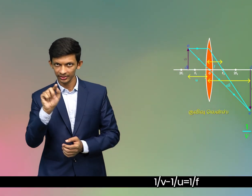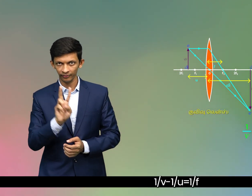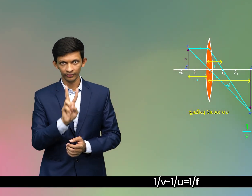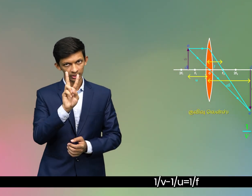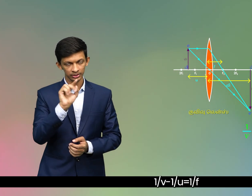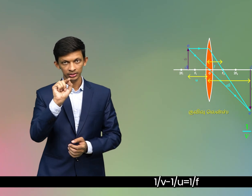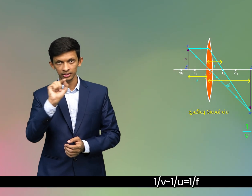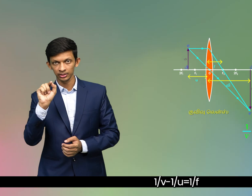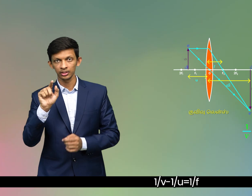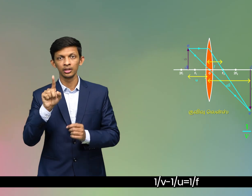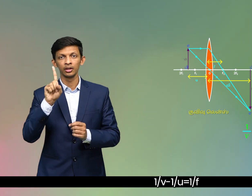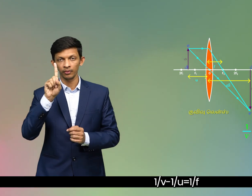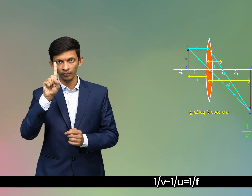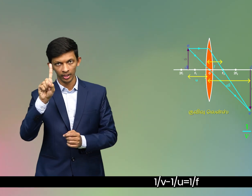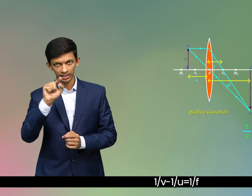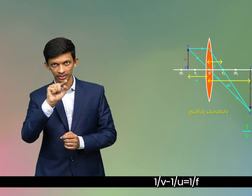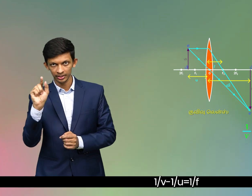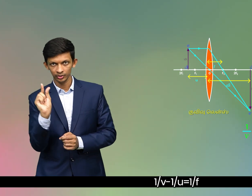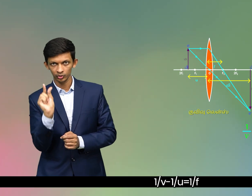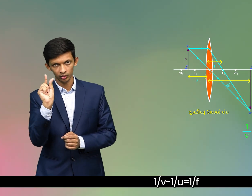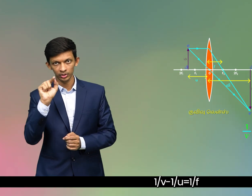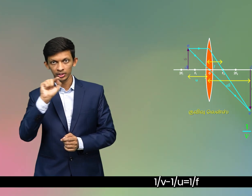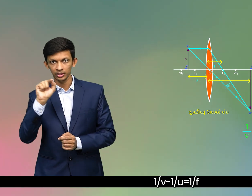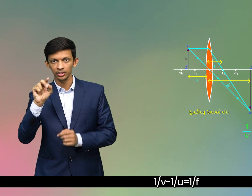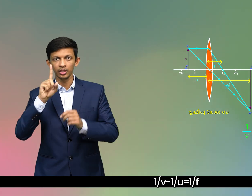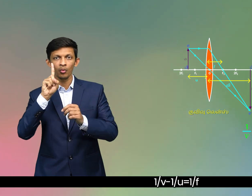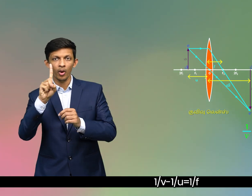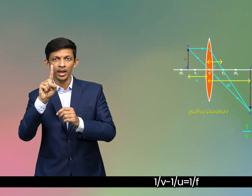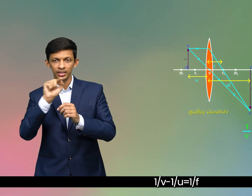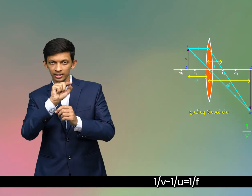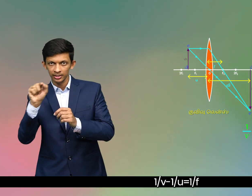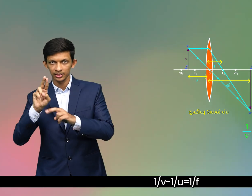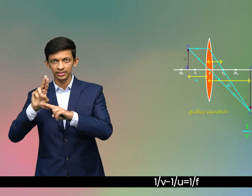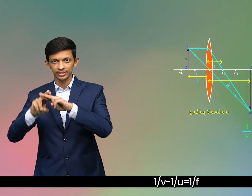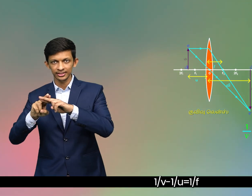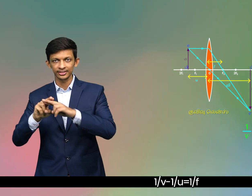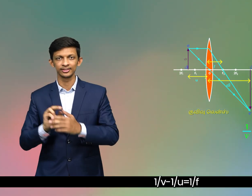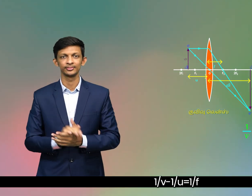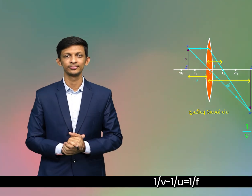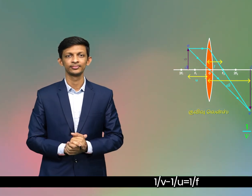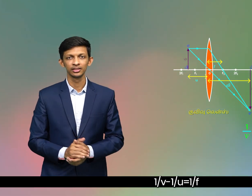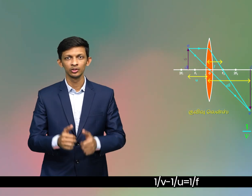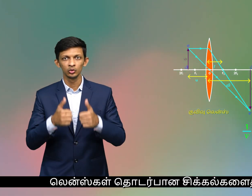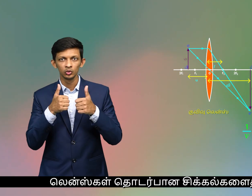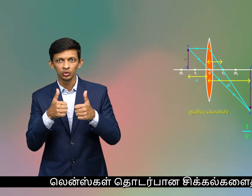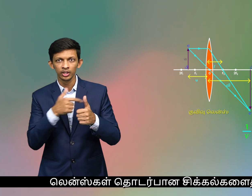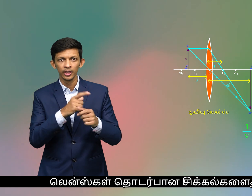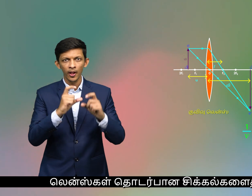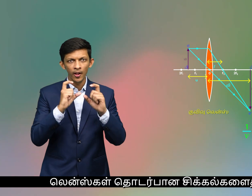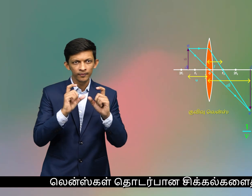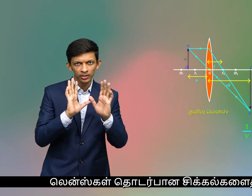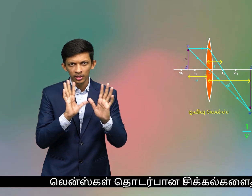1 கீழ் V கழித்தல் 1 கீழ் U ஈடு 1 கீழ் F.